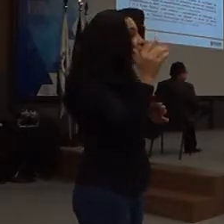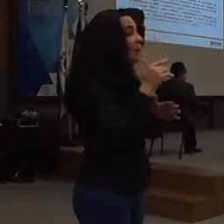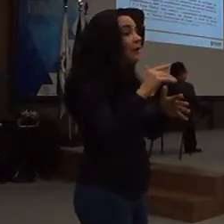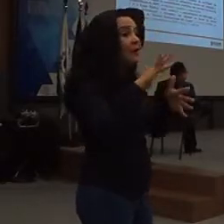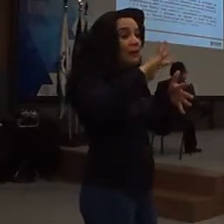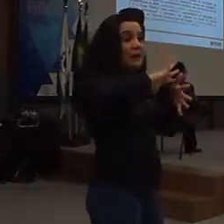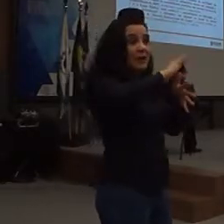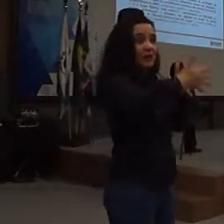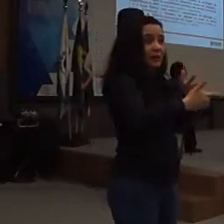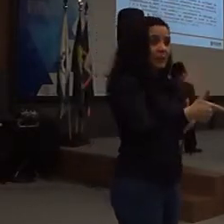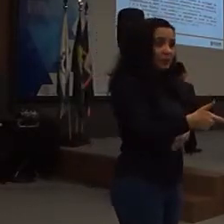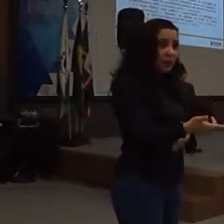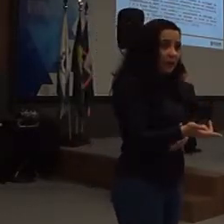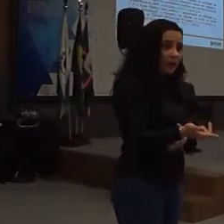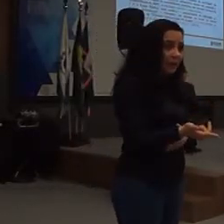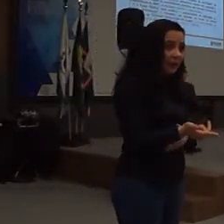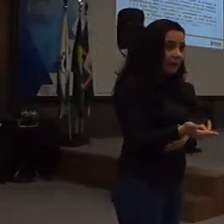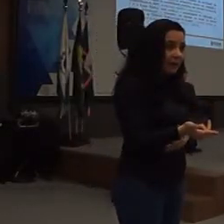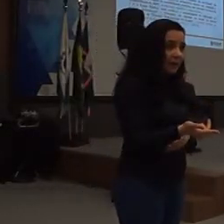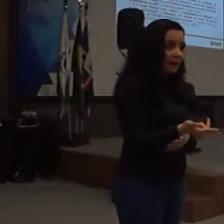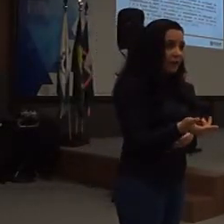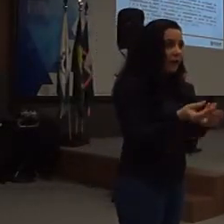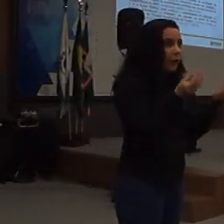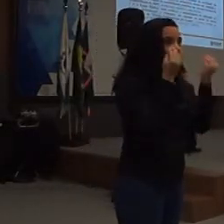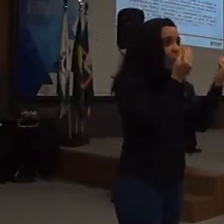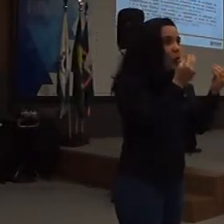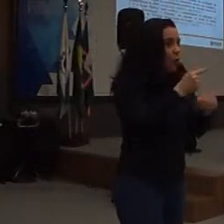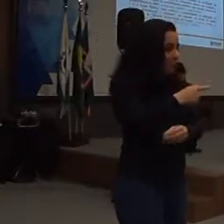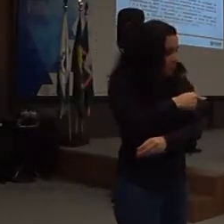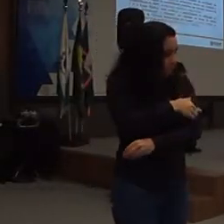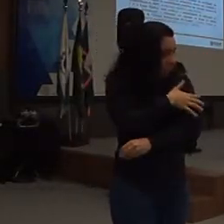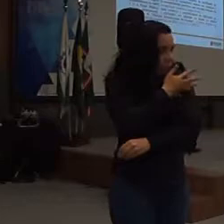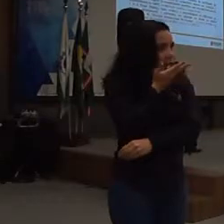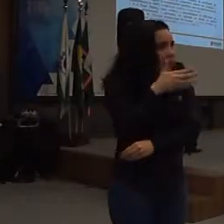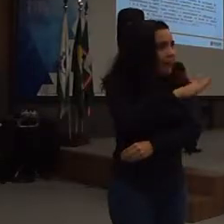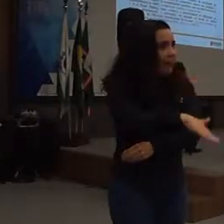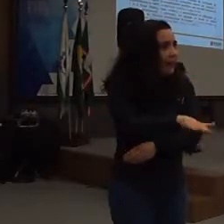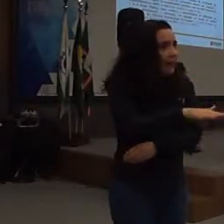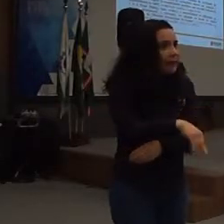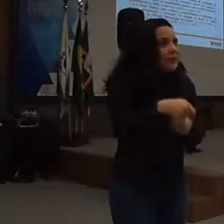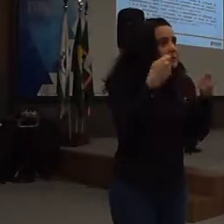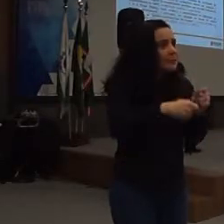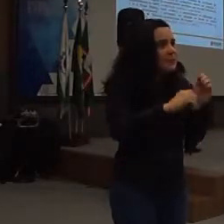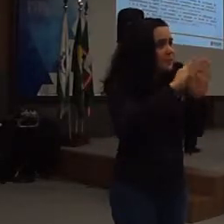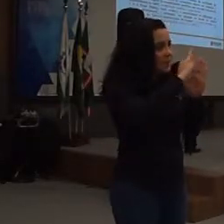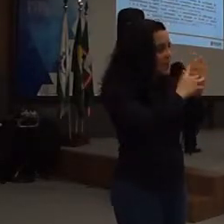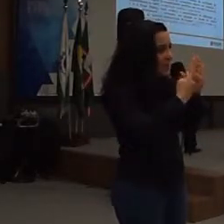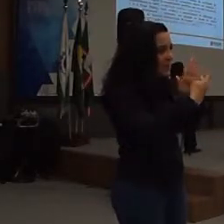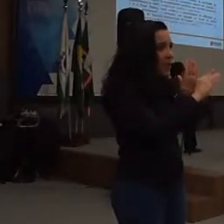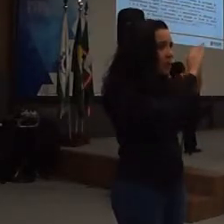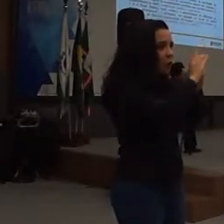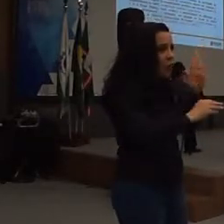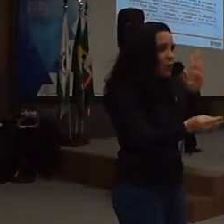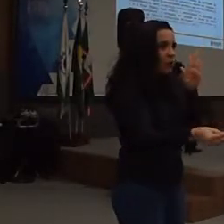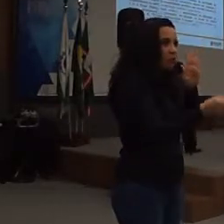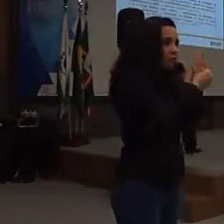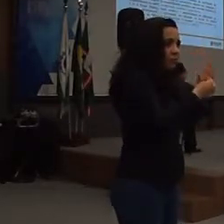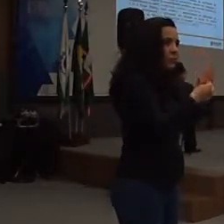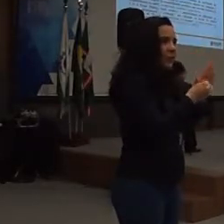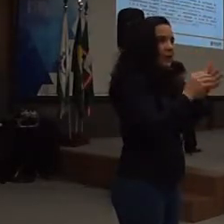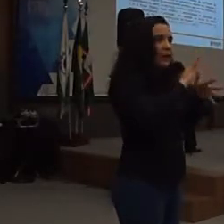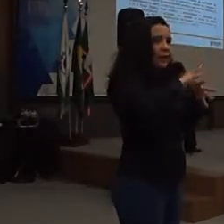Então, a gente precisa mudar, isso vai mudar se cada um de nós reclamar, chamar, pedir. Porque assim,